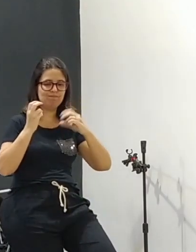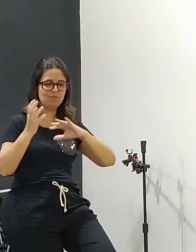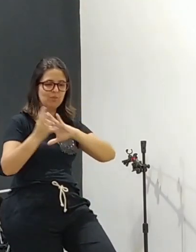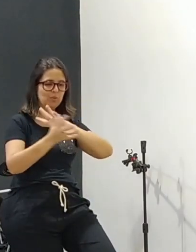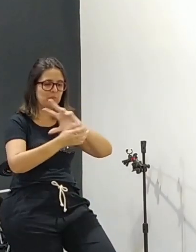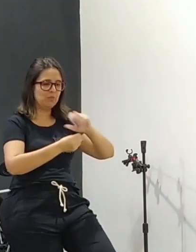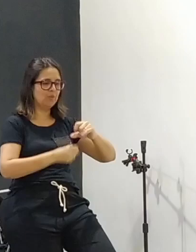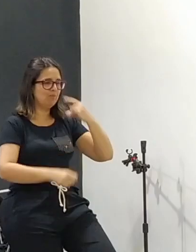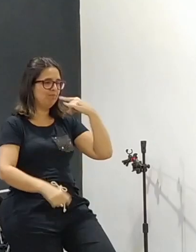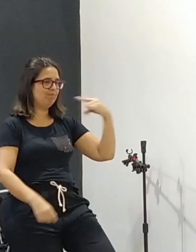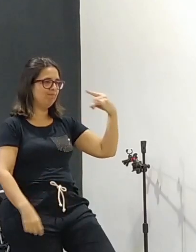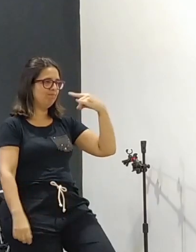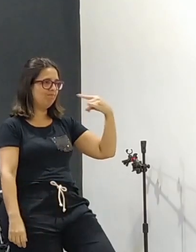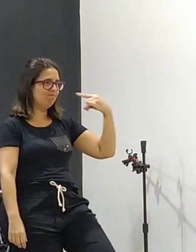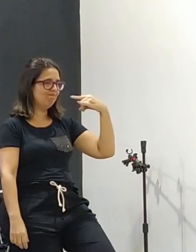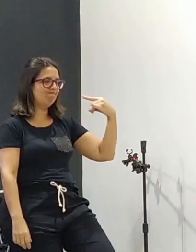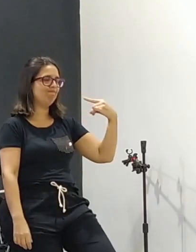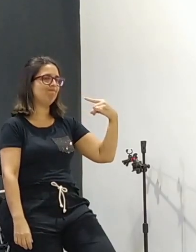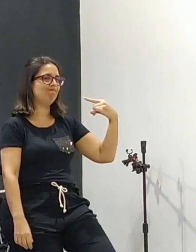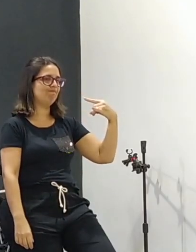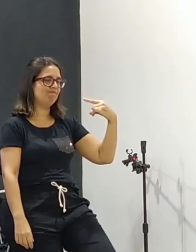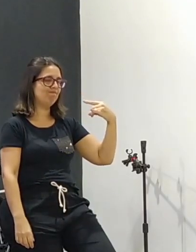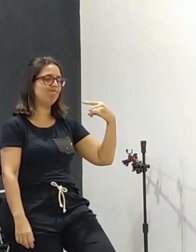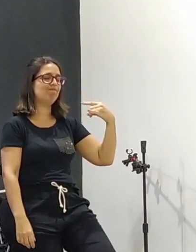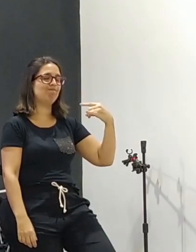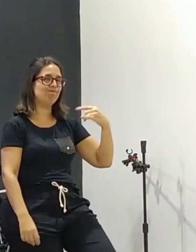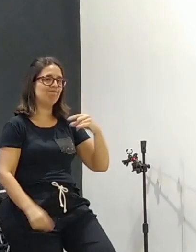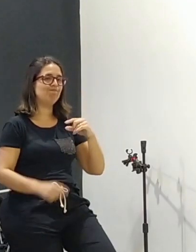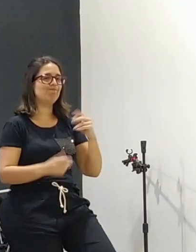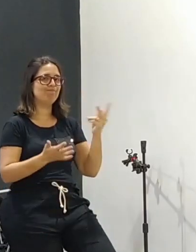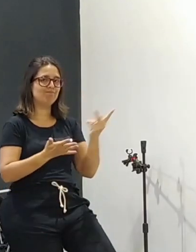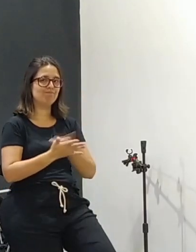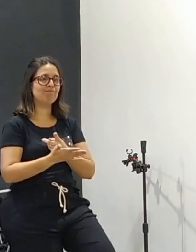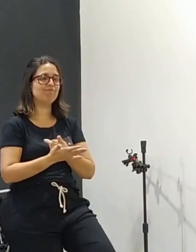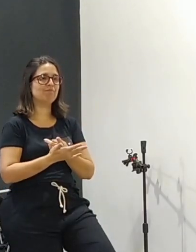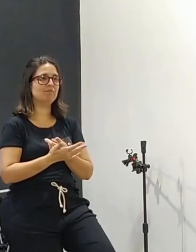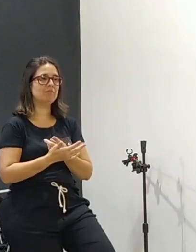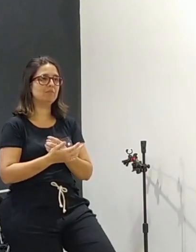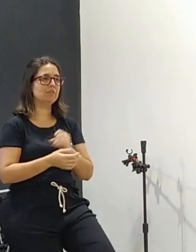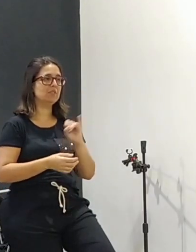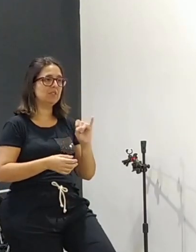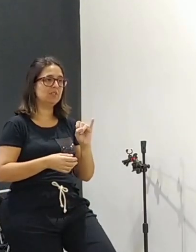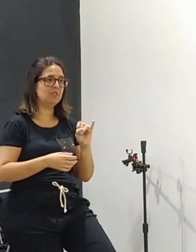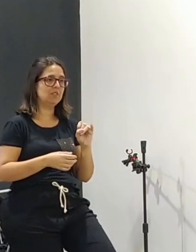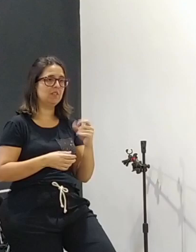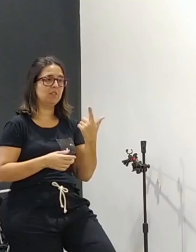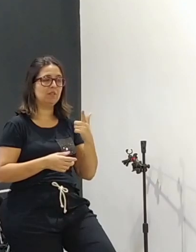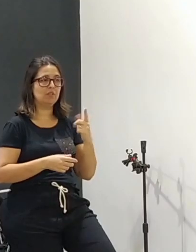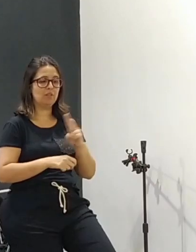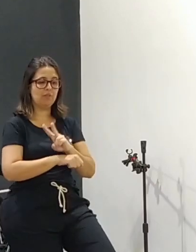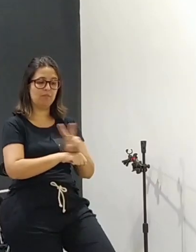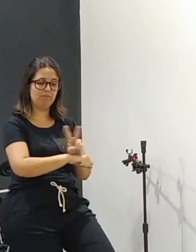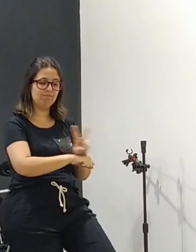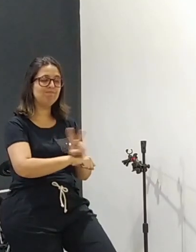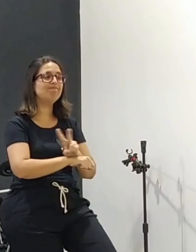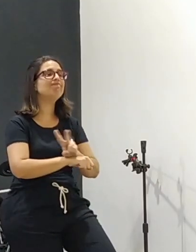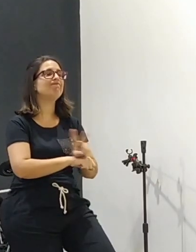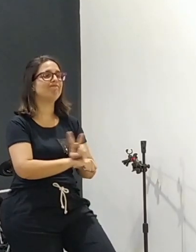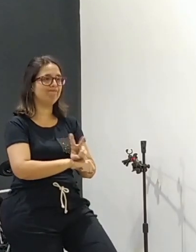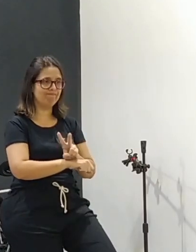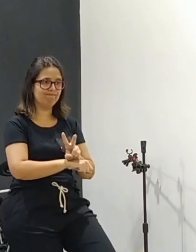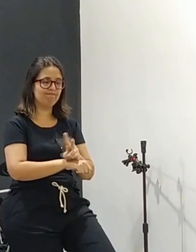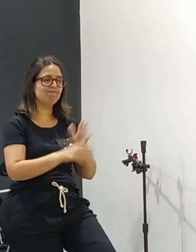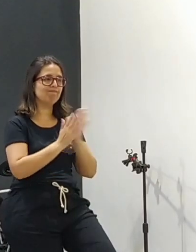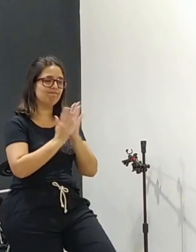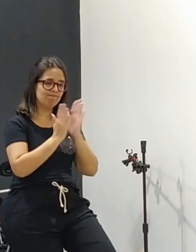nos abraçou. Não é assim que acontece? Quando a gente vê, se a gente não estiver vigilante, por isso a Bíblia fala, vigiai